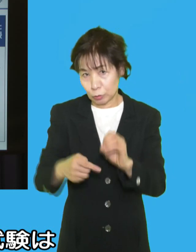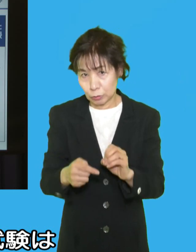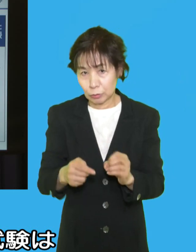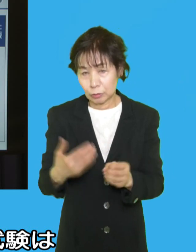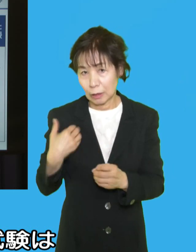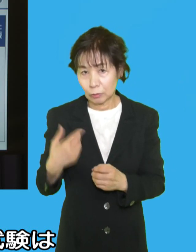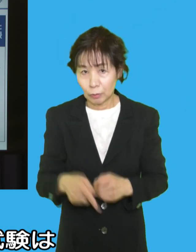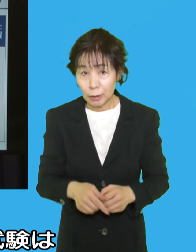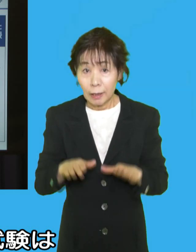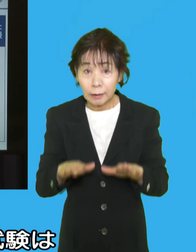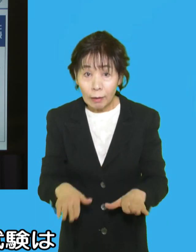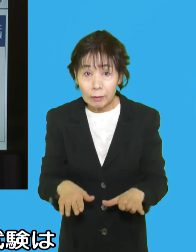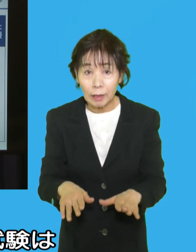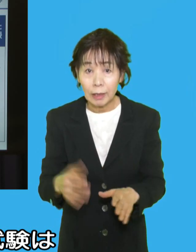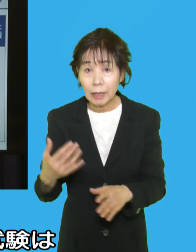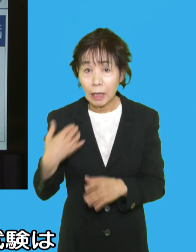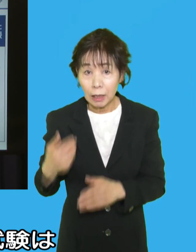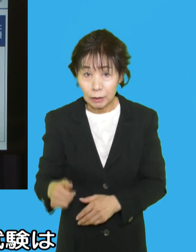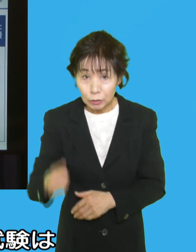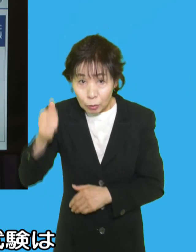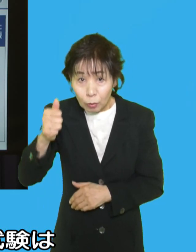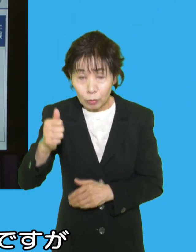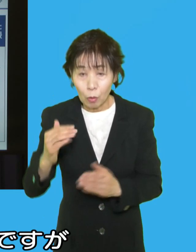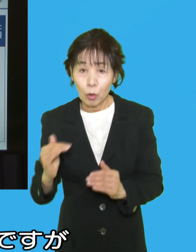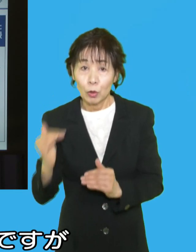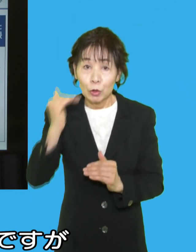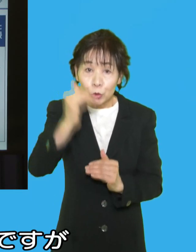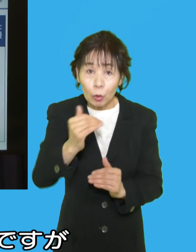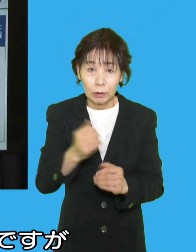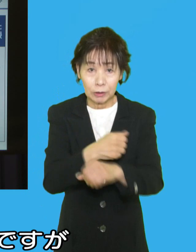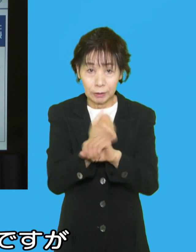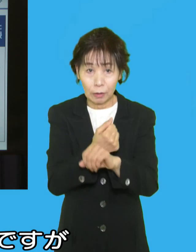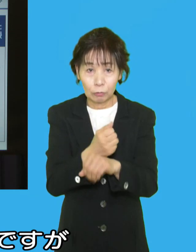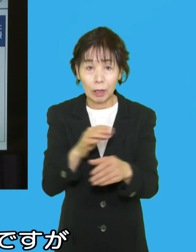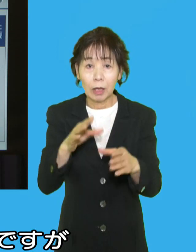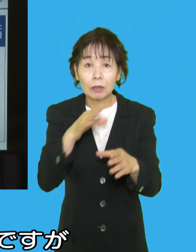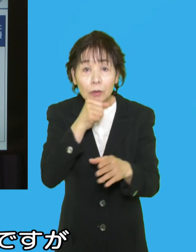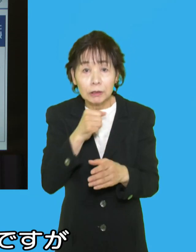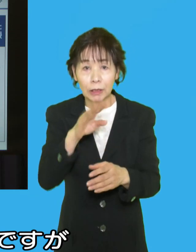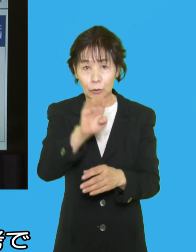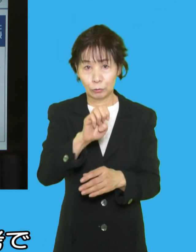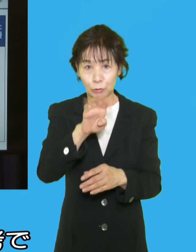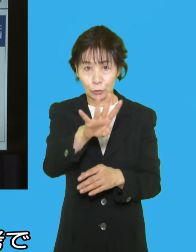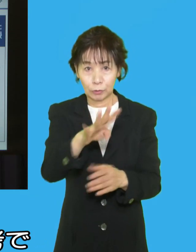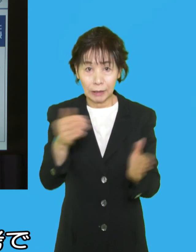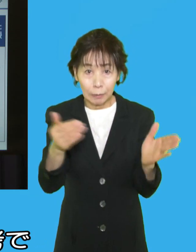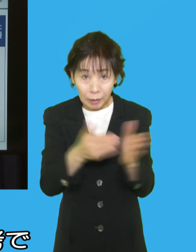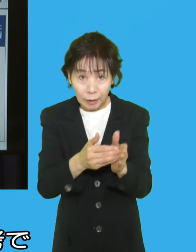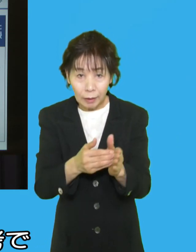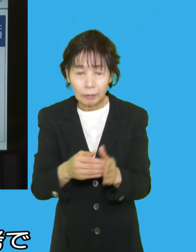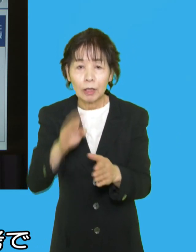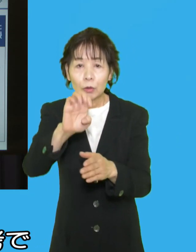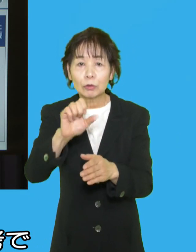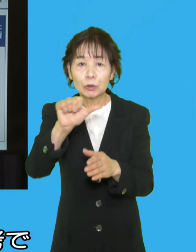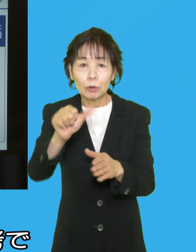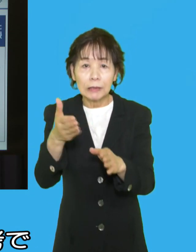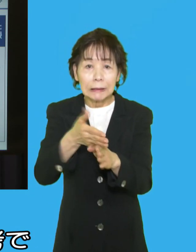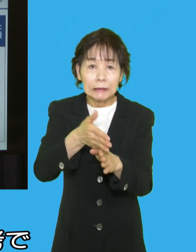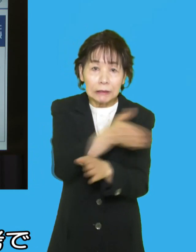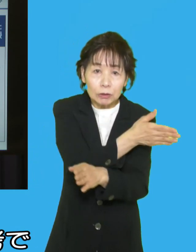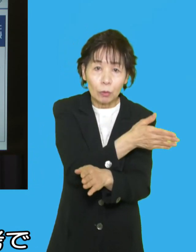ね、係長級の承認試験は、44歳まで受けれるんですけれども、45歳以上は、